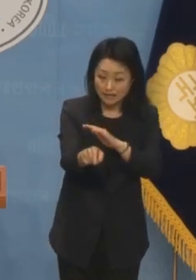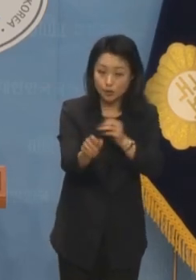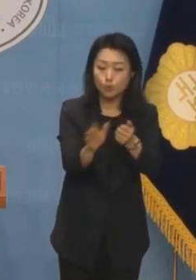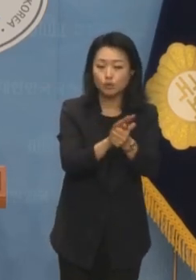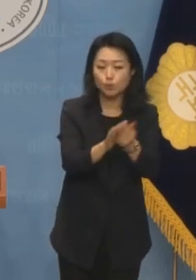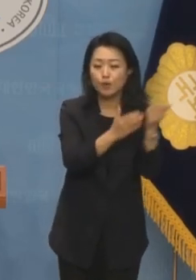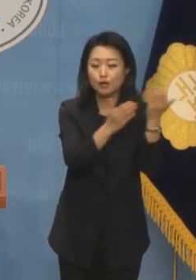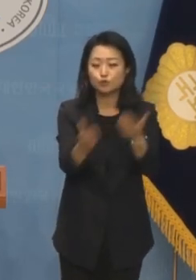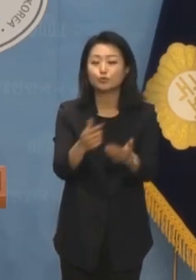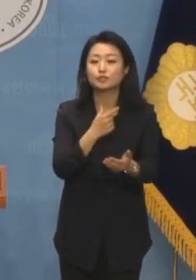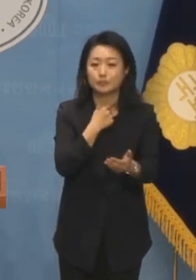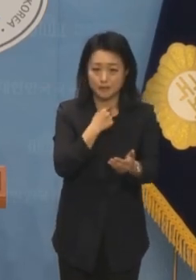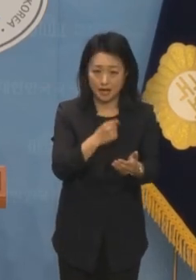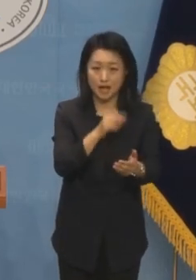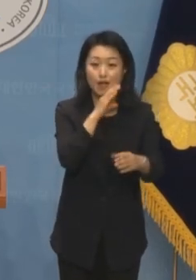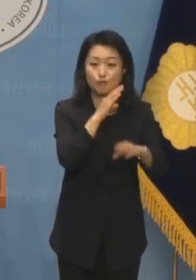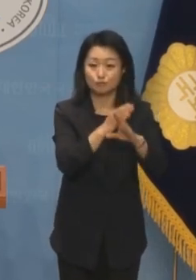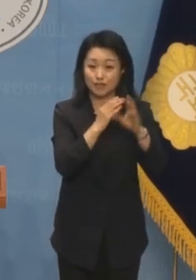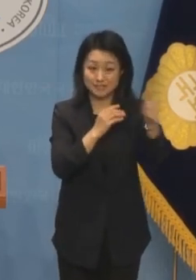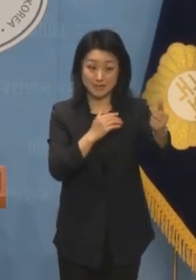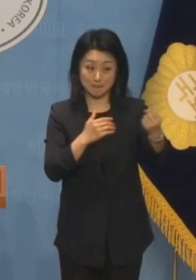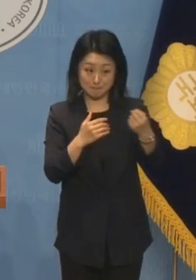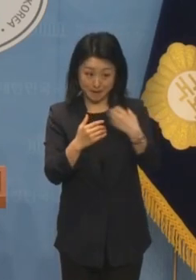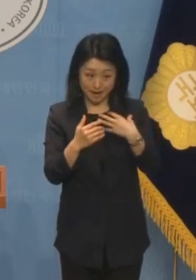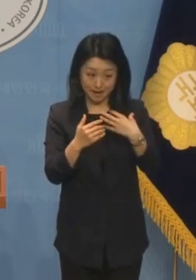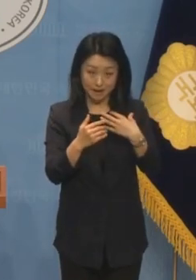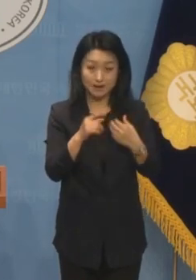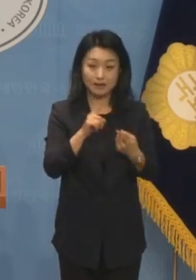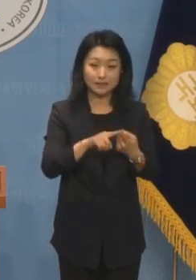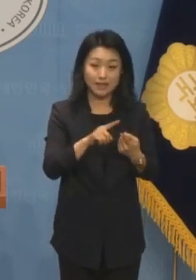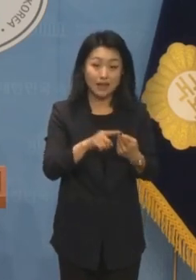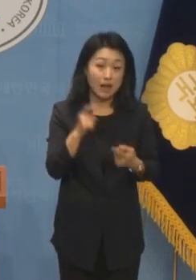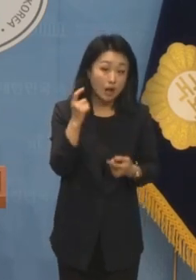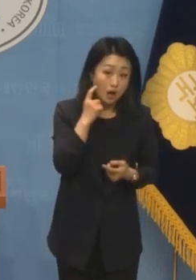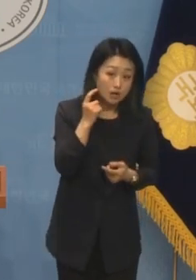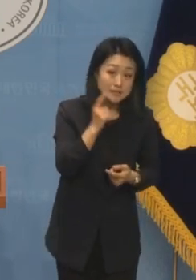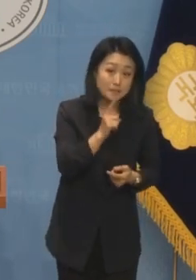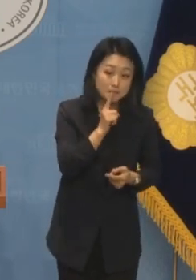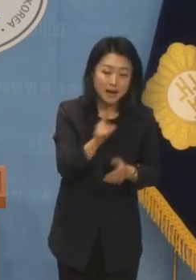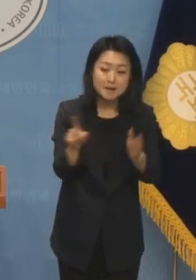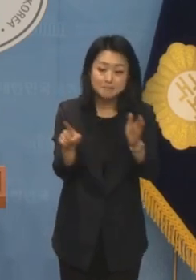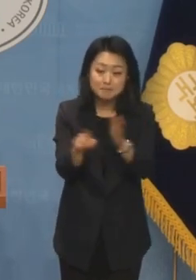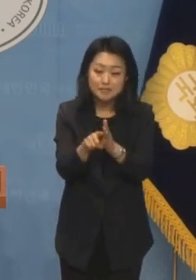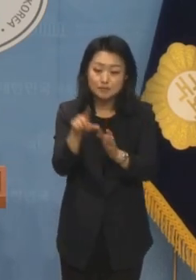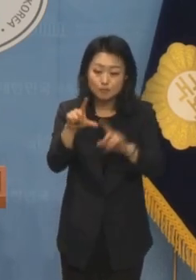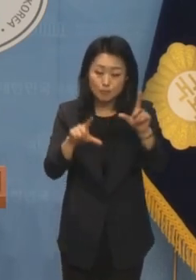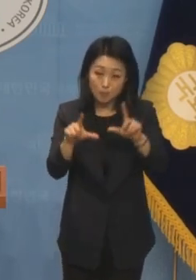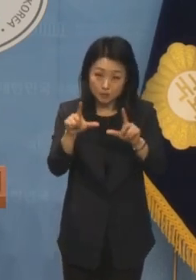했다며 여전히 김정은의 거짓말을 맹신하는 모습을 보였습니다.